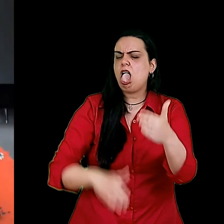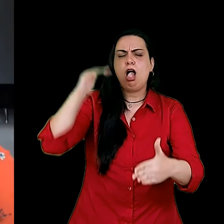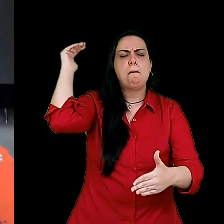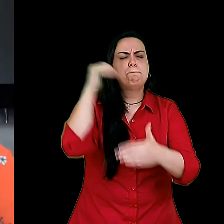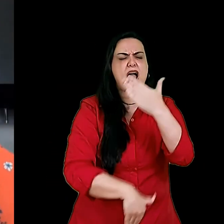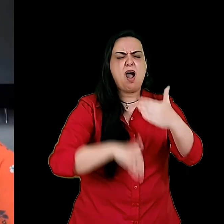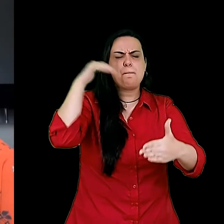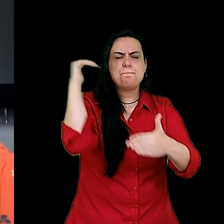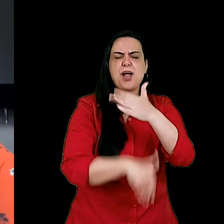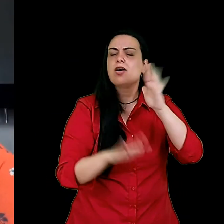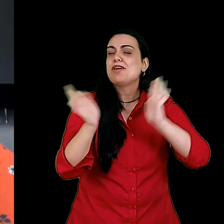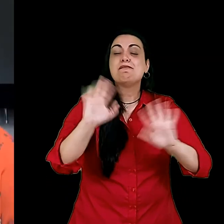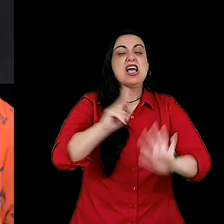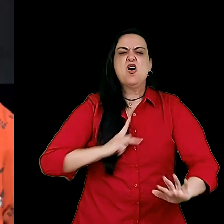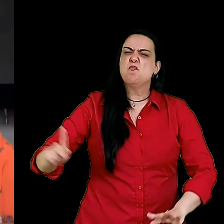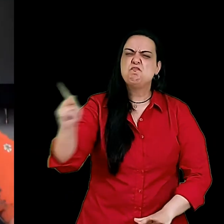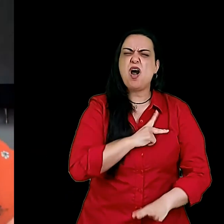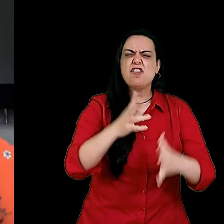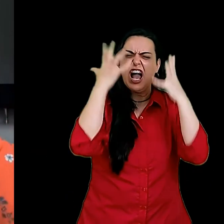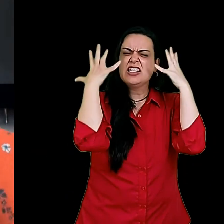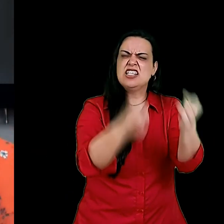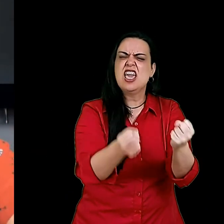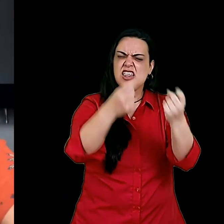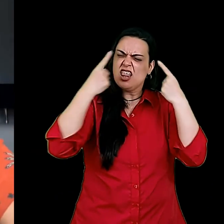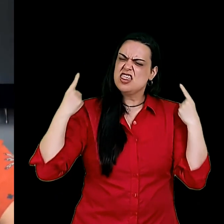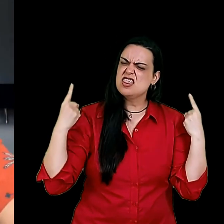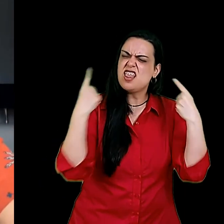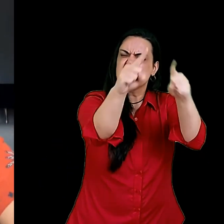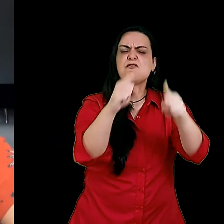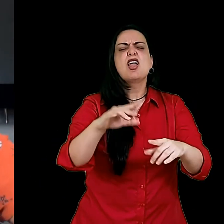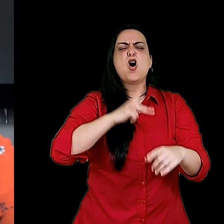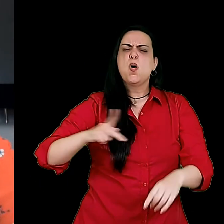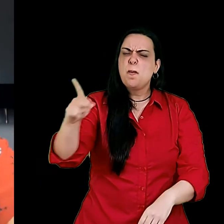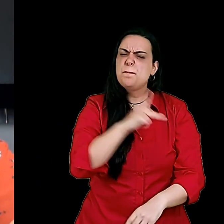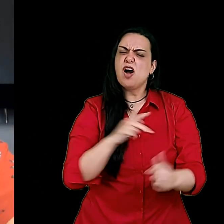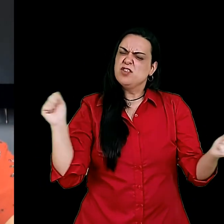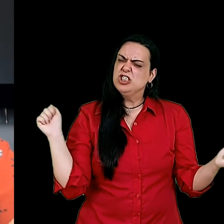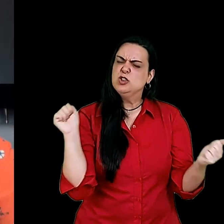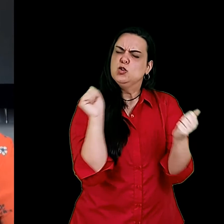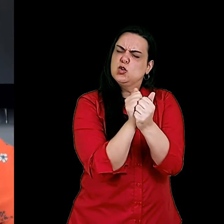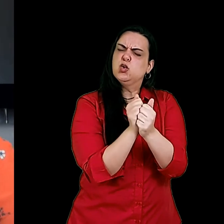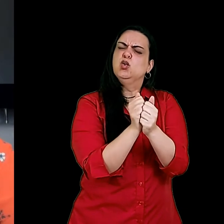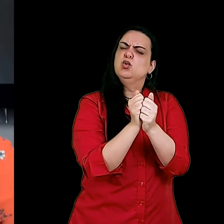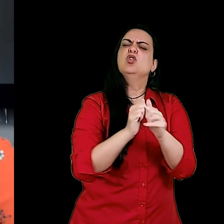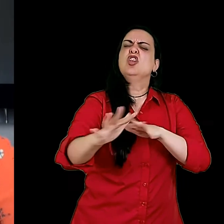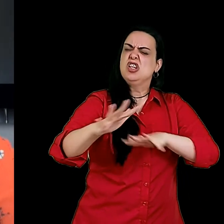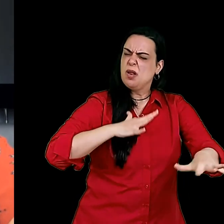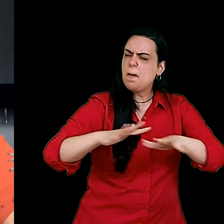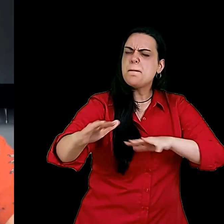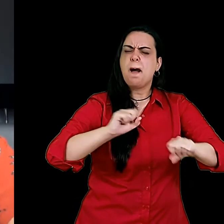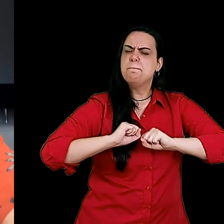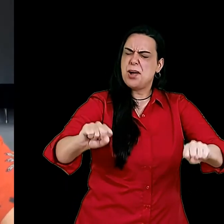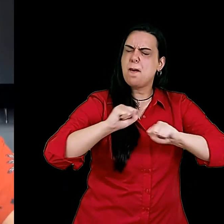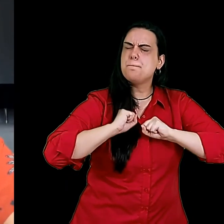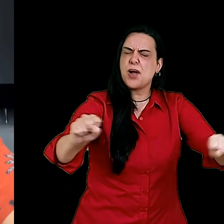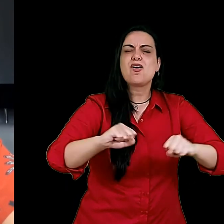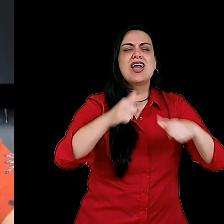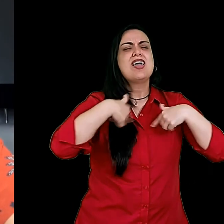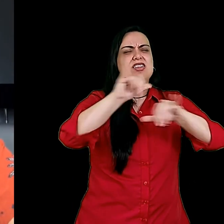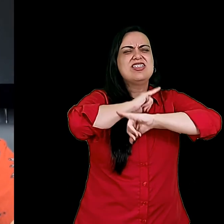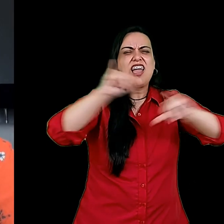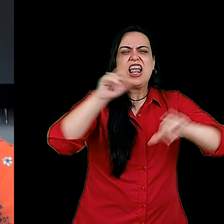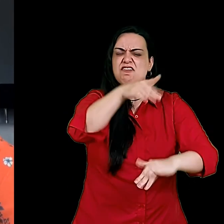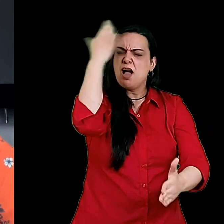da procrastinação. Mas é este povo que tem aceitado este desafio, este povo que tem caminhado conosco